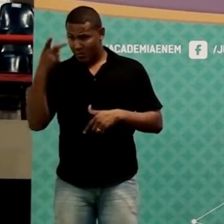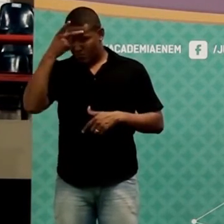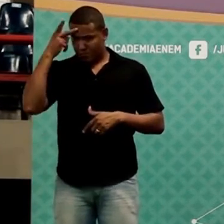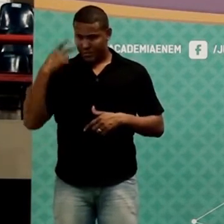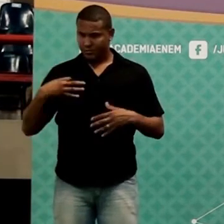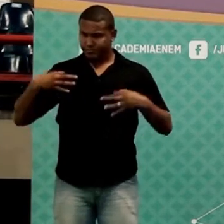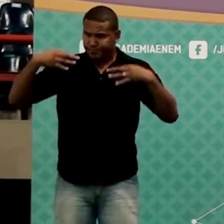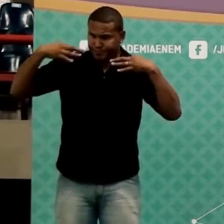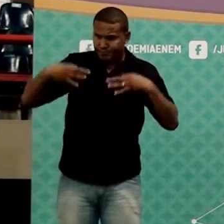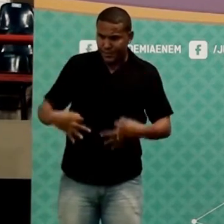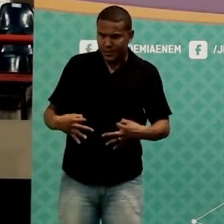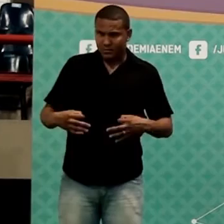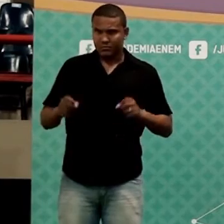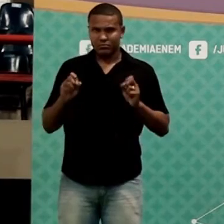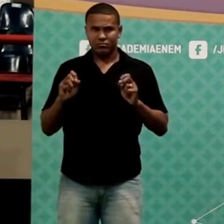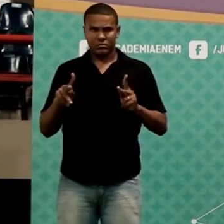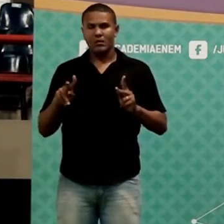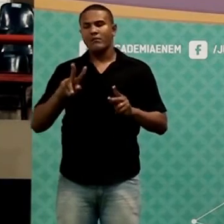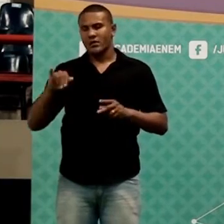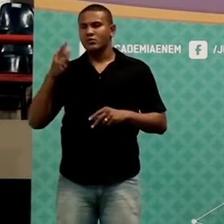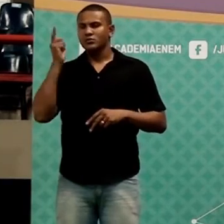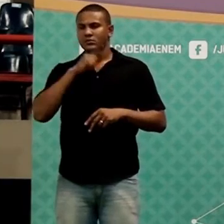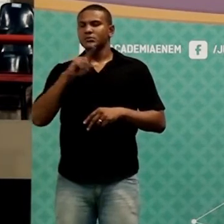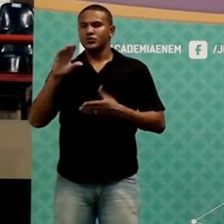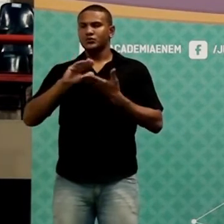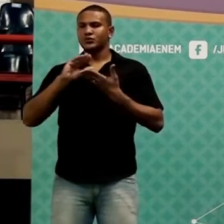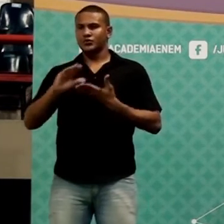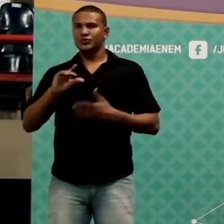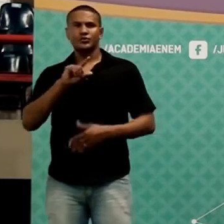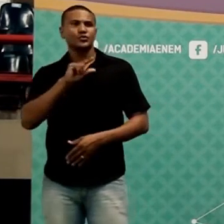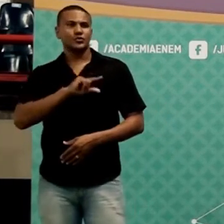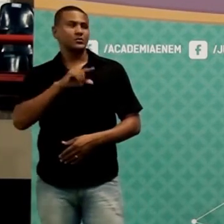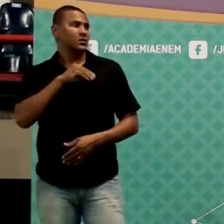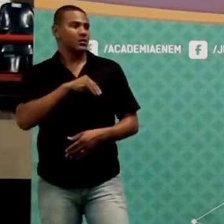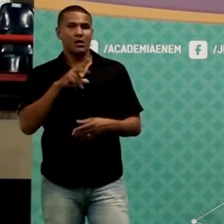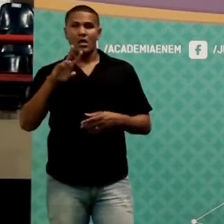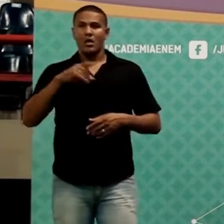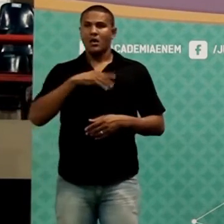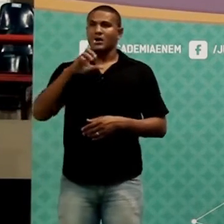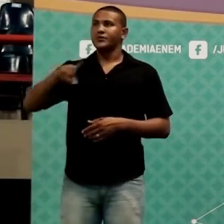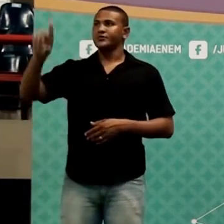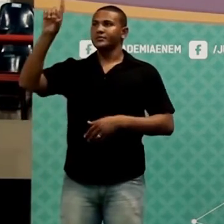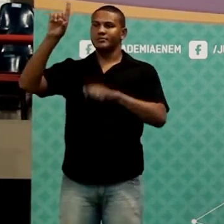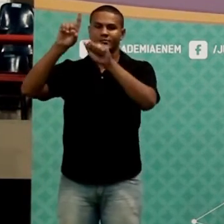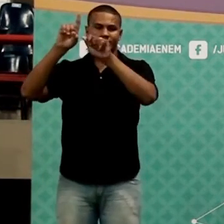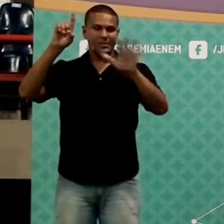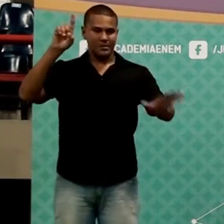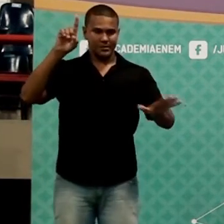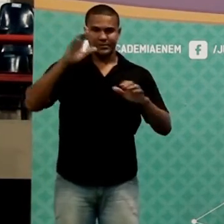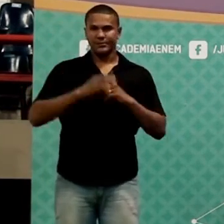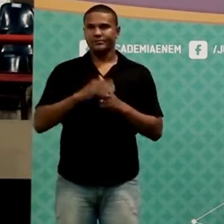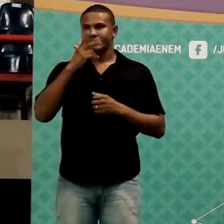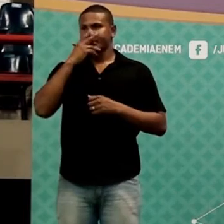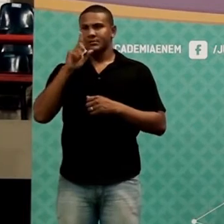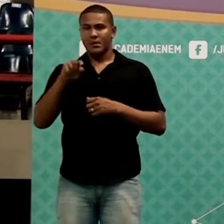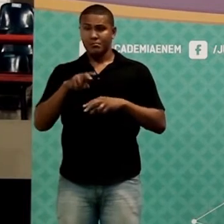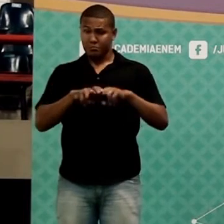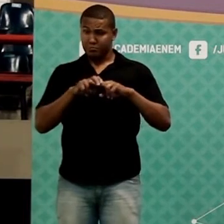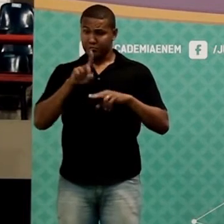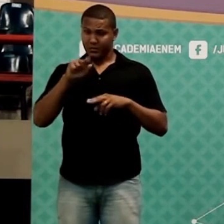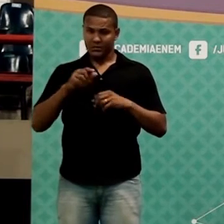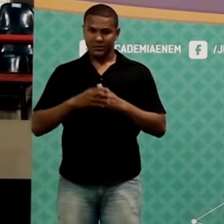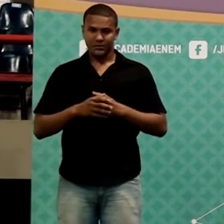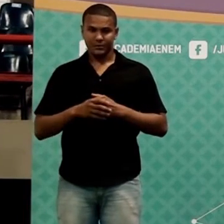conduta moral correta, você vai ganhar dinheiro. É considerado uma bênção divina. tá bom? Por isso que o símbolo da